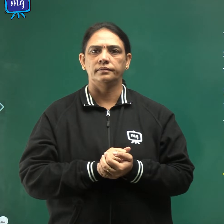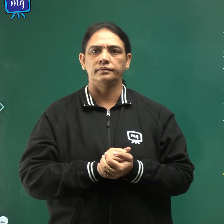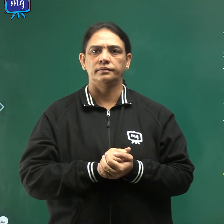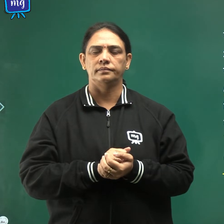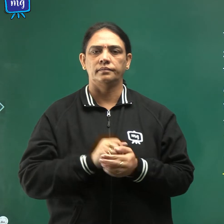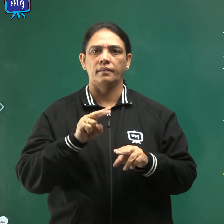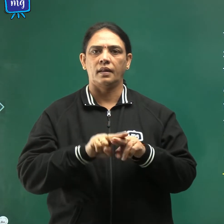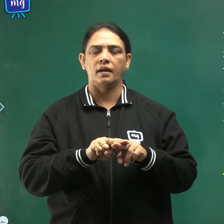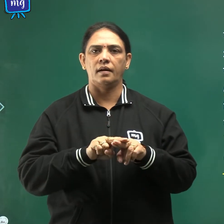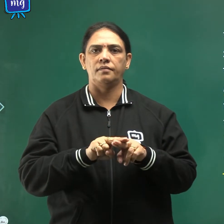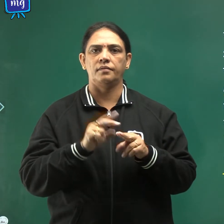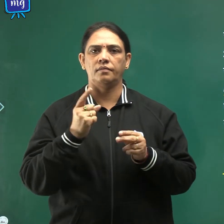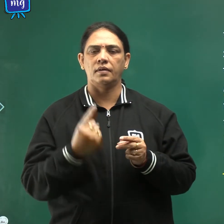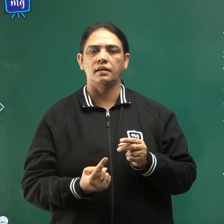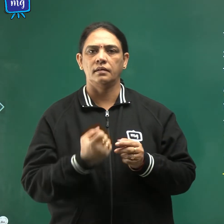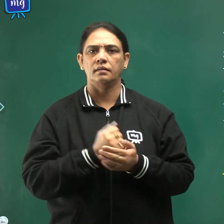F1